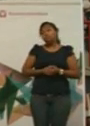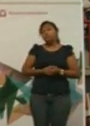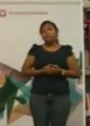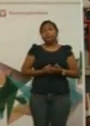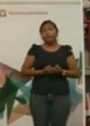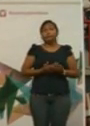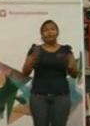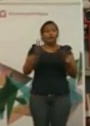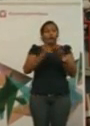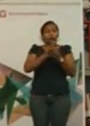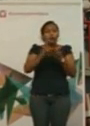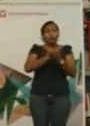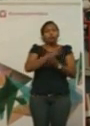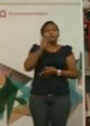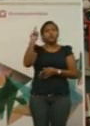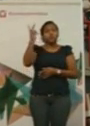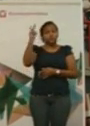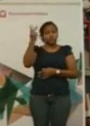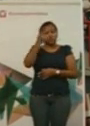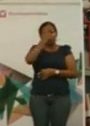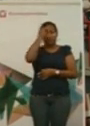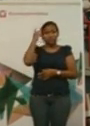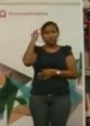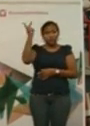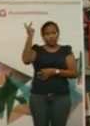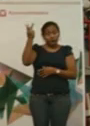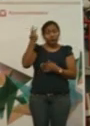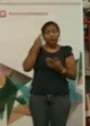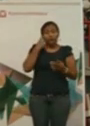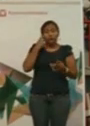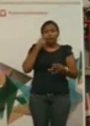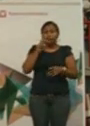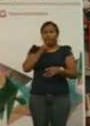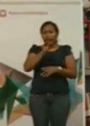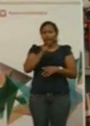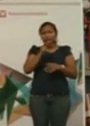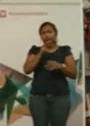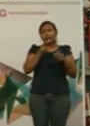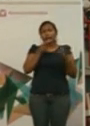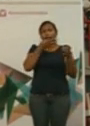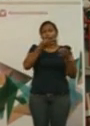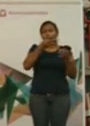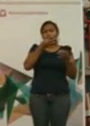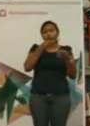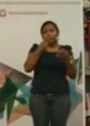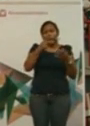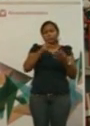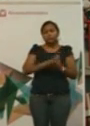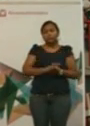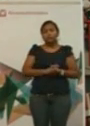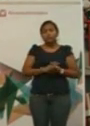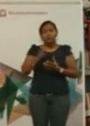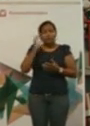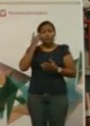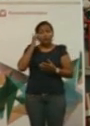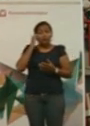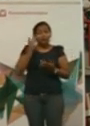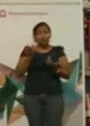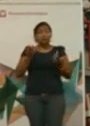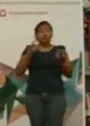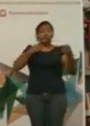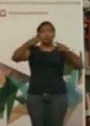Existem alguns historiadores que comentam o fato de que a Guerra Fria, evidentemente, não teria existido se a Segunda Guerra Mundial tivesse